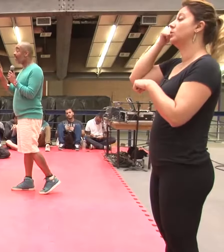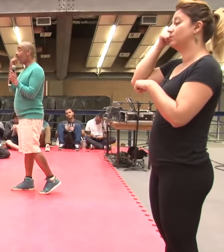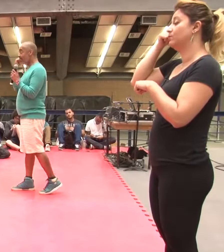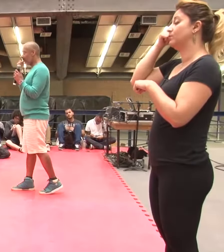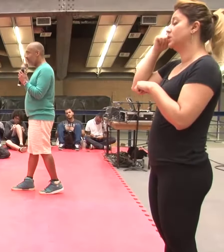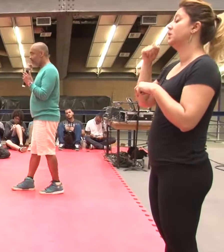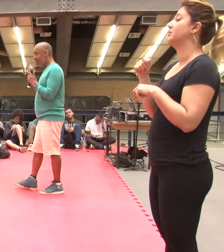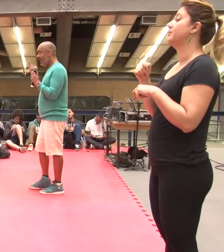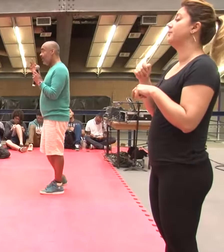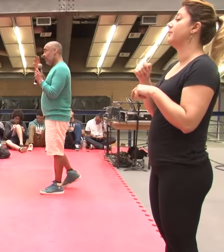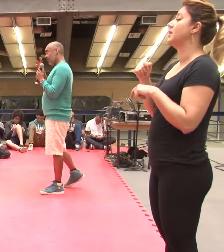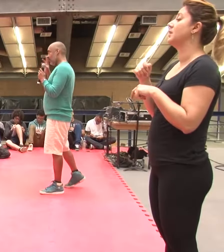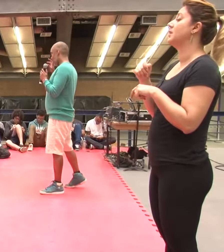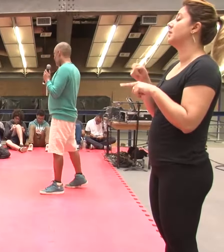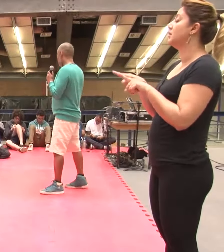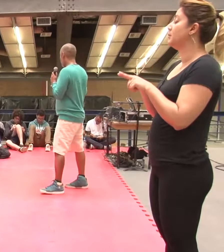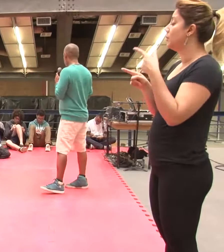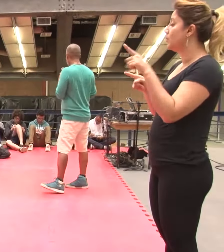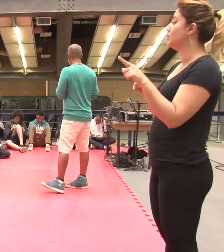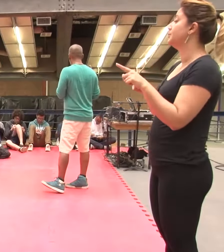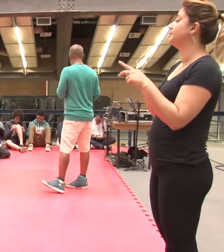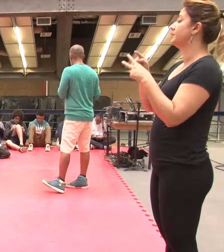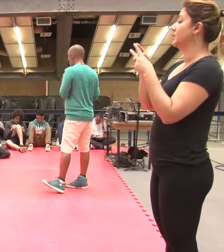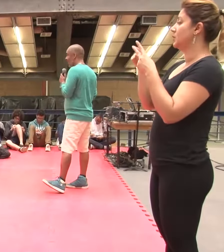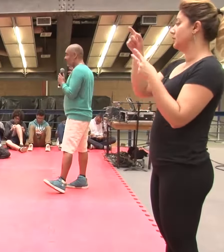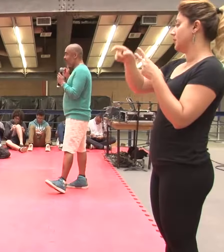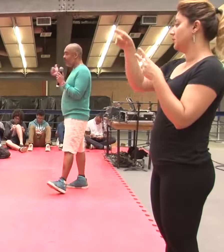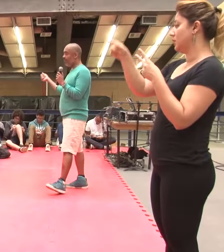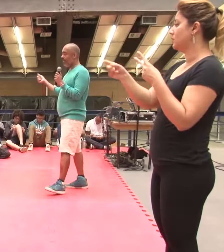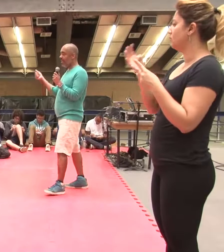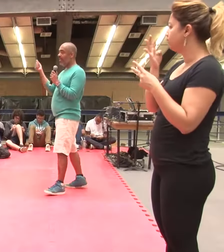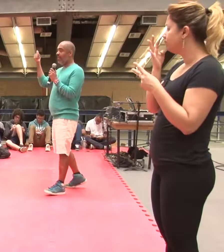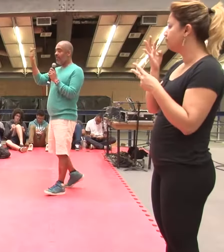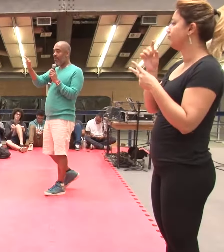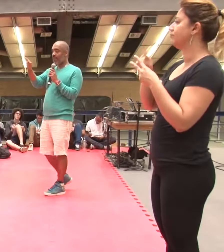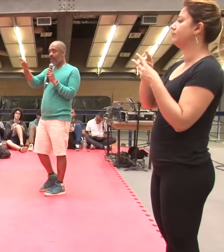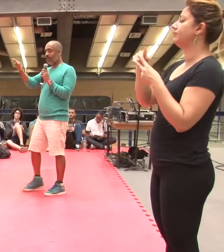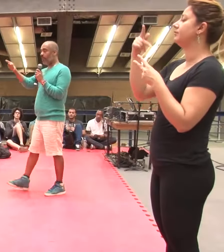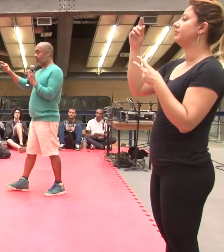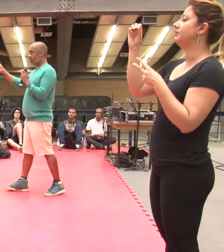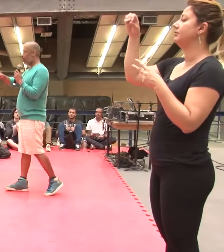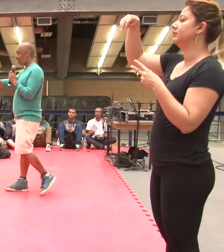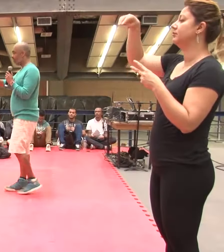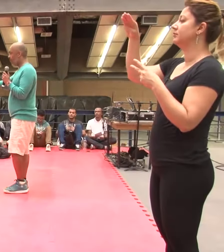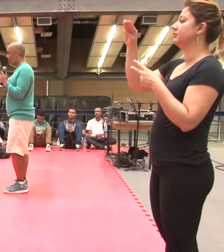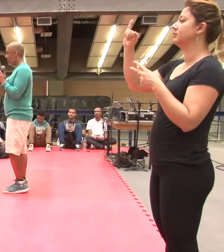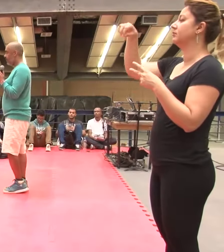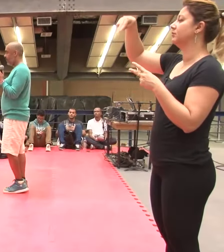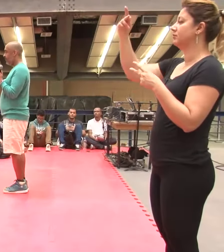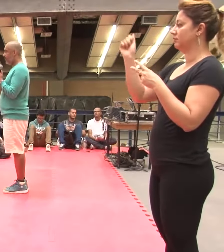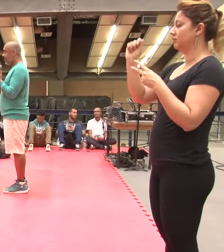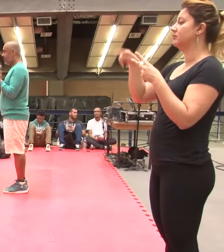e até mesmo, né? Tem dois personagens muito peculiares, né? A Pombinha e o outro lá que é homossexual que lava